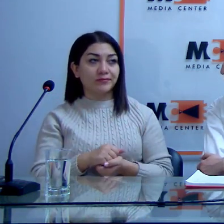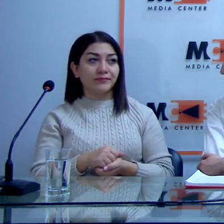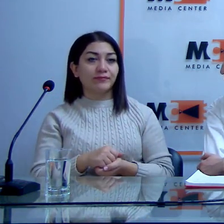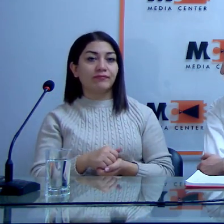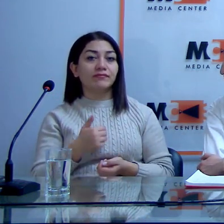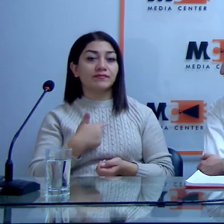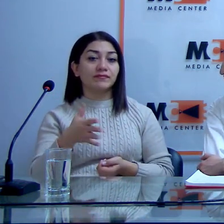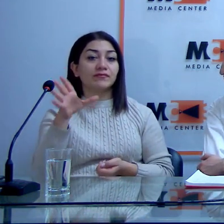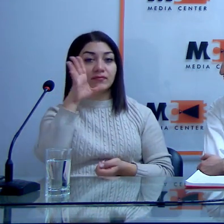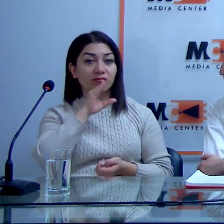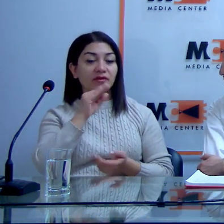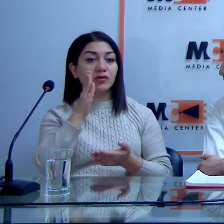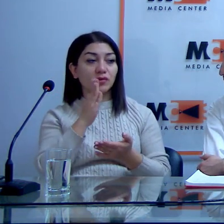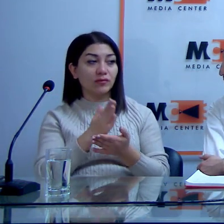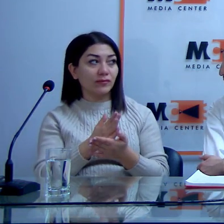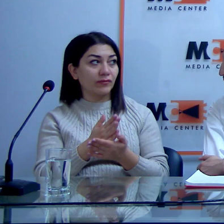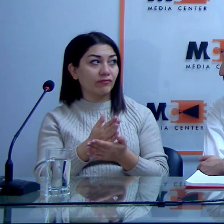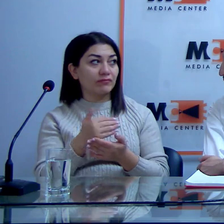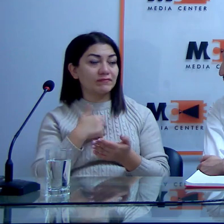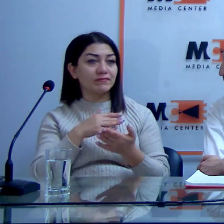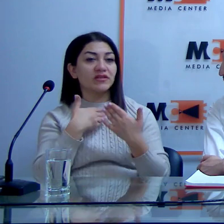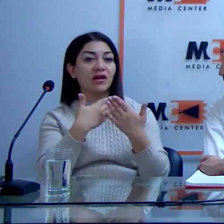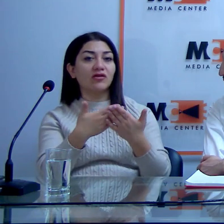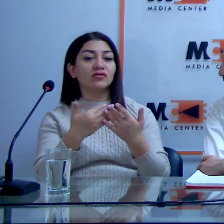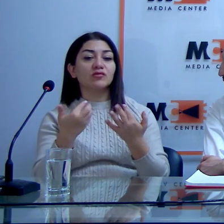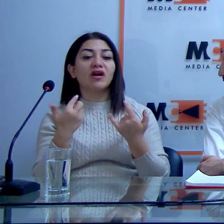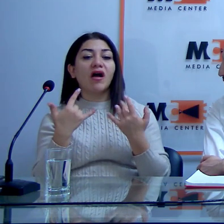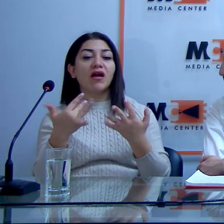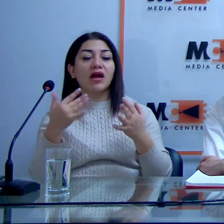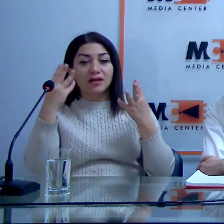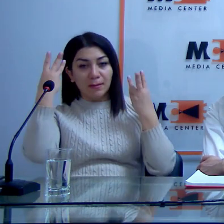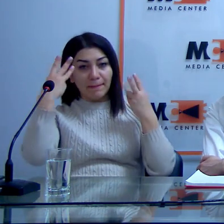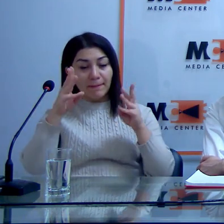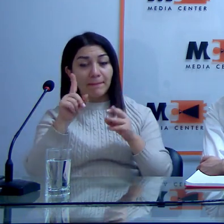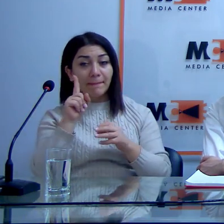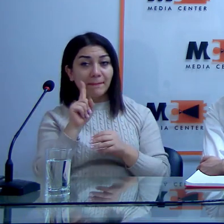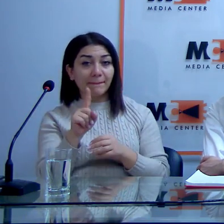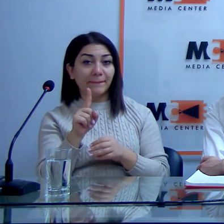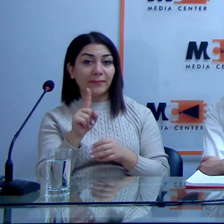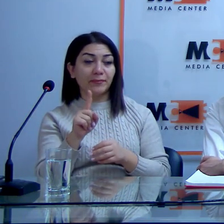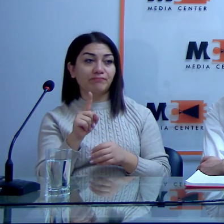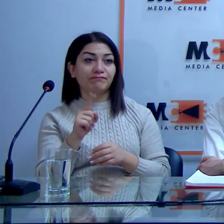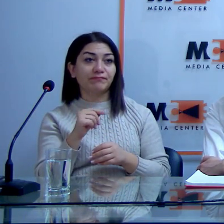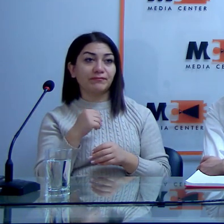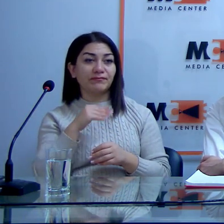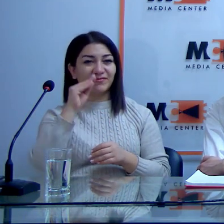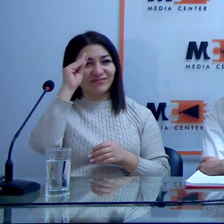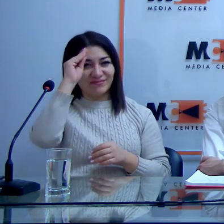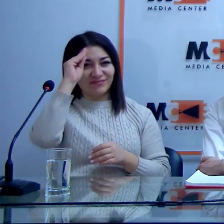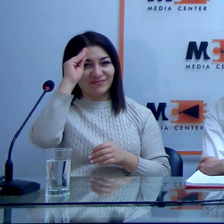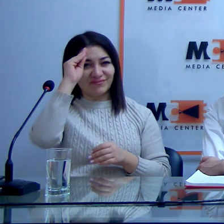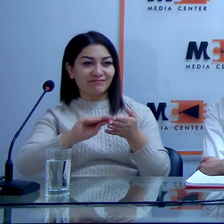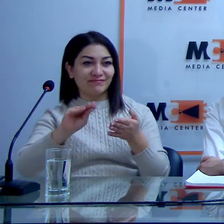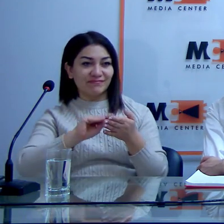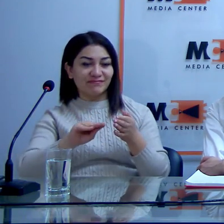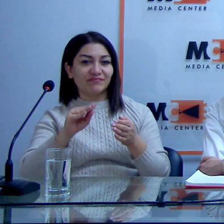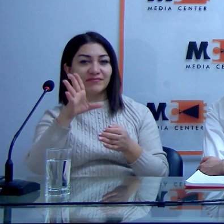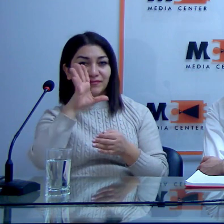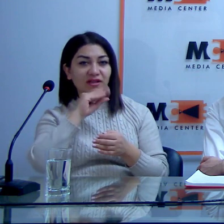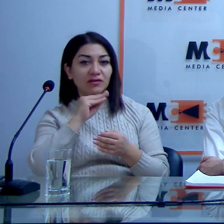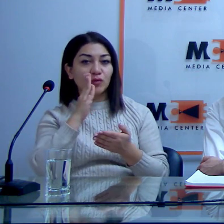մենք հնարավորություն ունենք, ճիշտ է, մեր հարցումը քանակական մեթոդով էր, բայց այսպես մեկնաբանությունների հնարավորություններ էլ ունեին